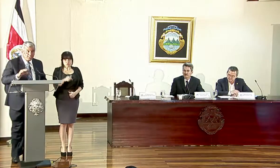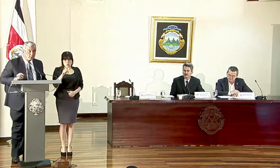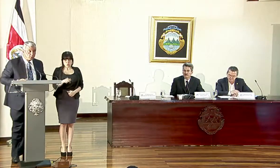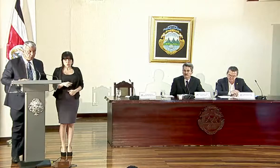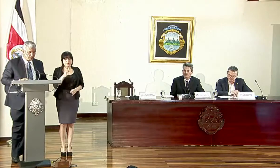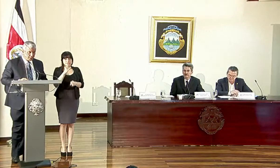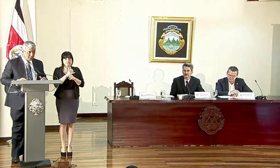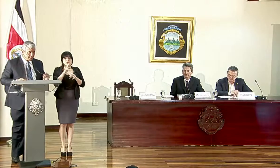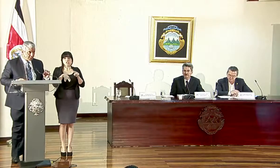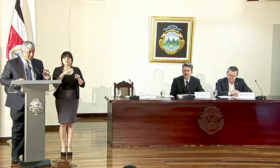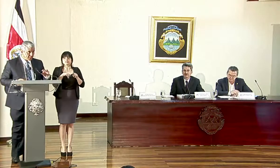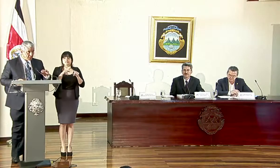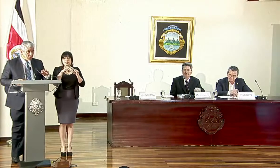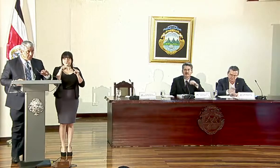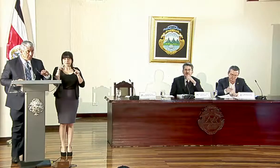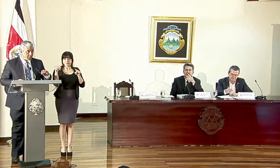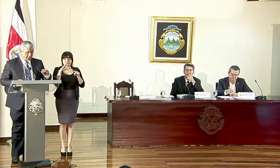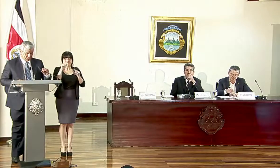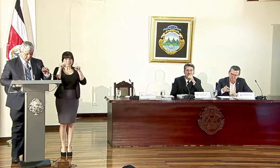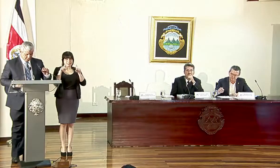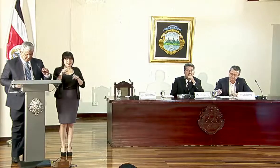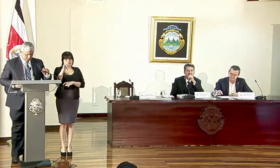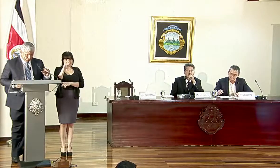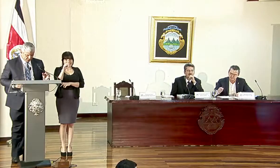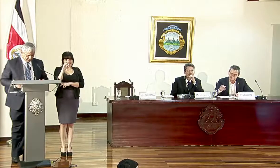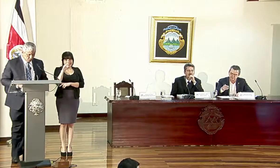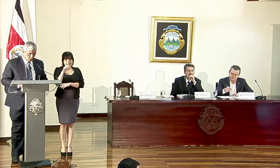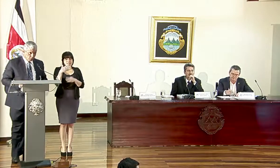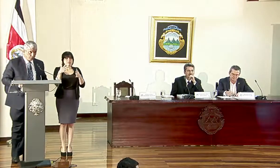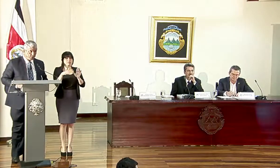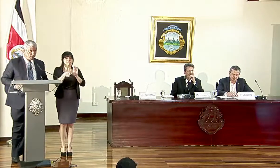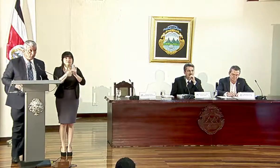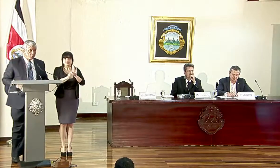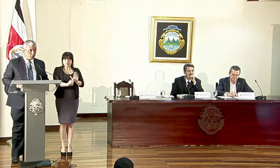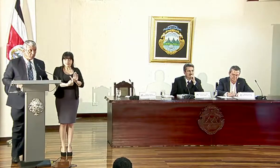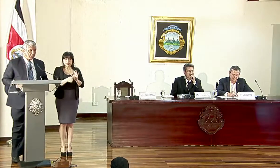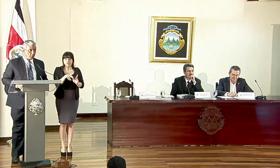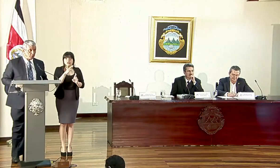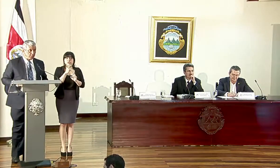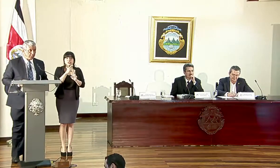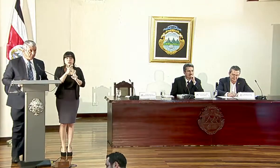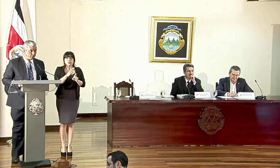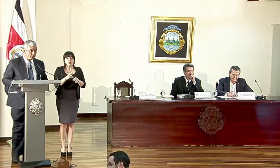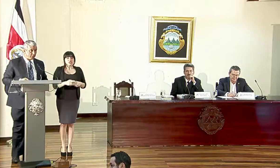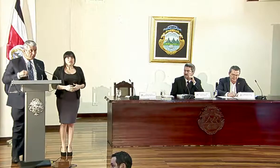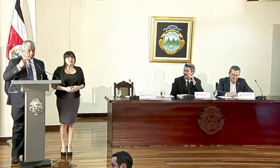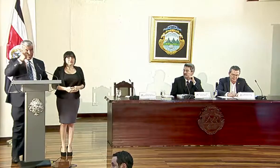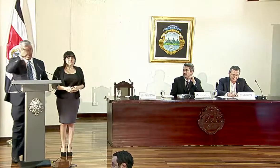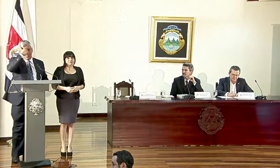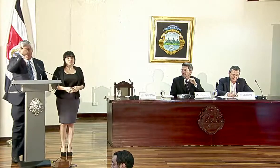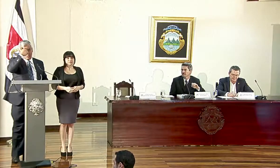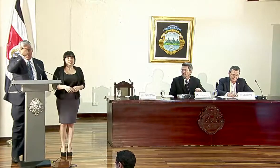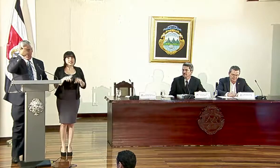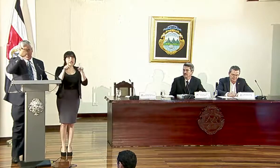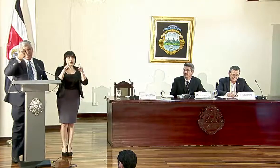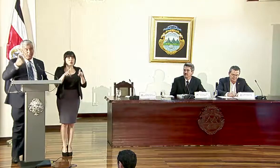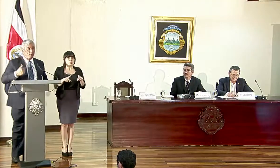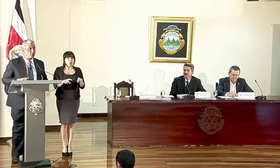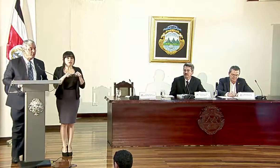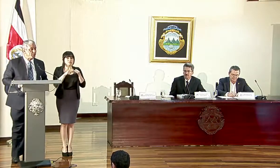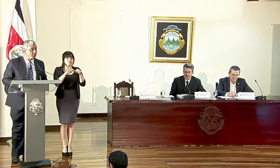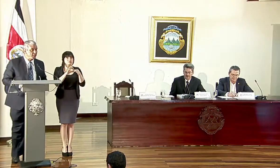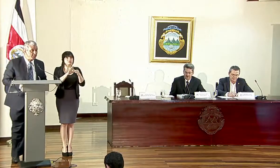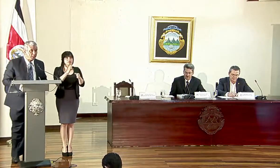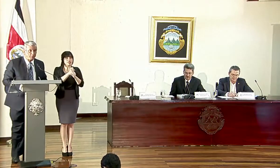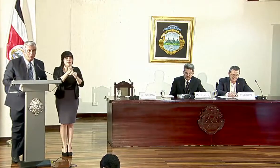El día de hoy, el Instituto Nacional de Estadísticas y Censos, el INEC, presentó los resultados de la encuesta continua de